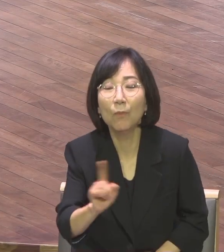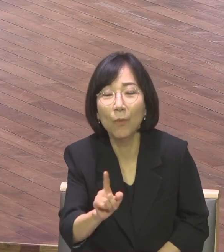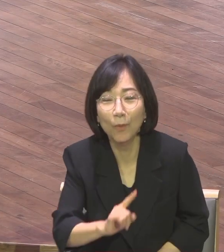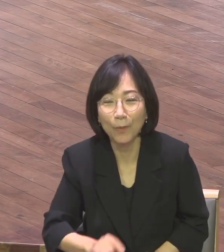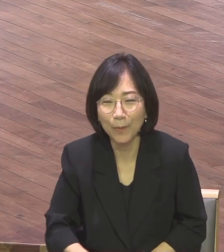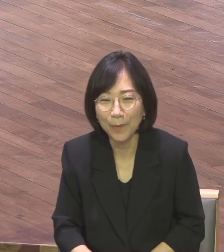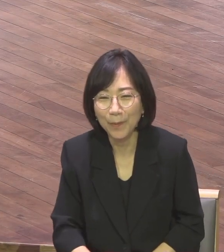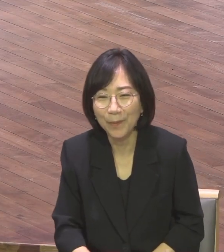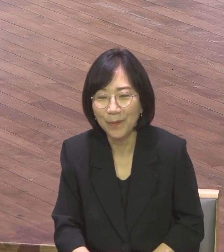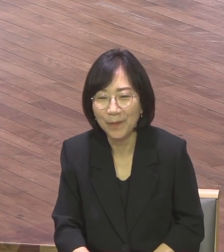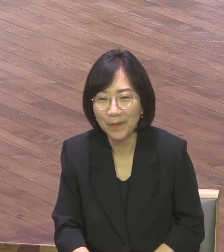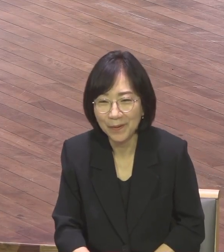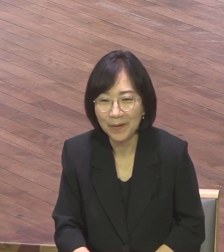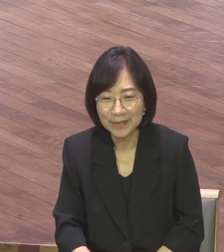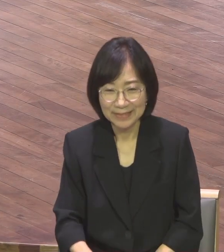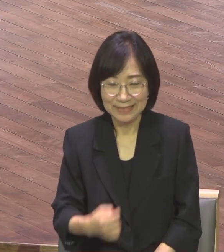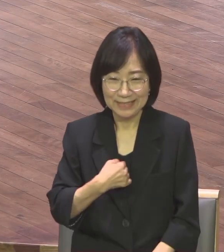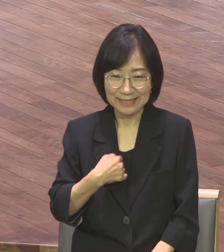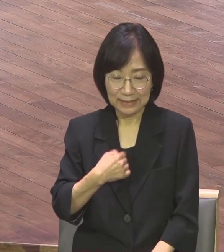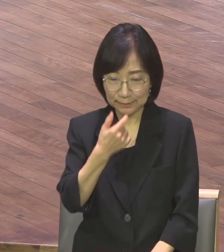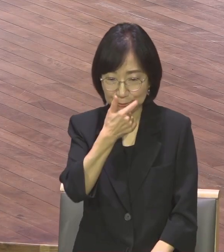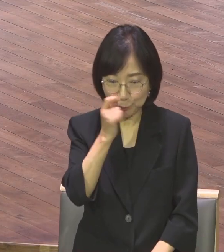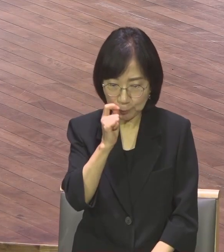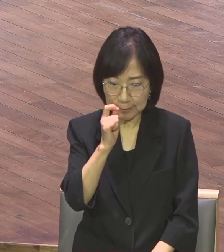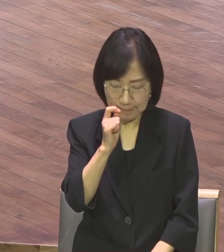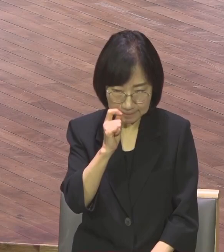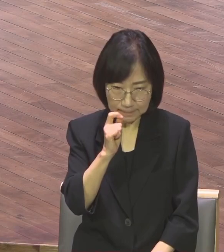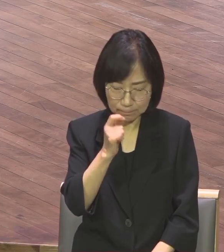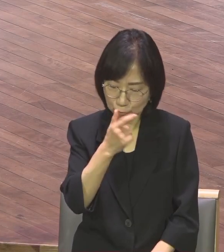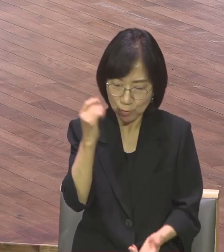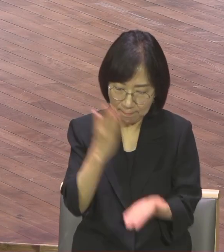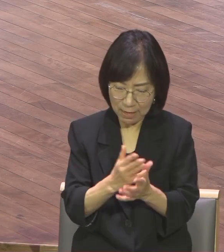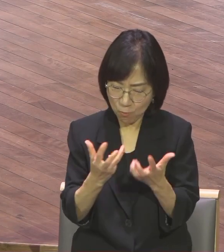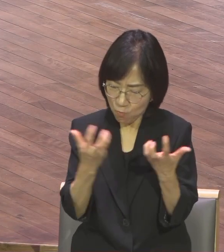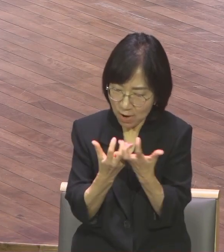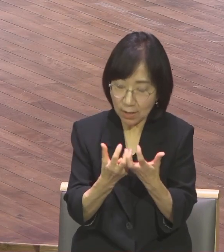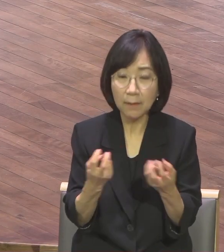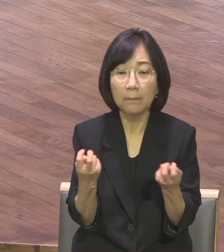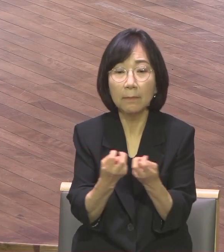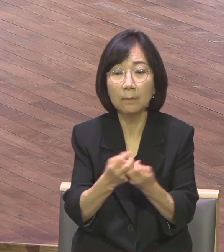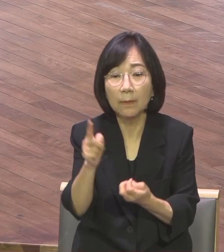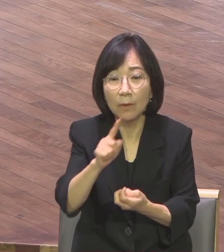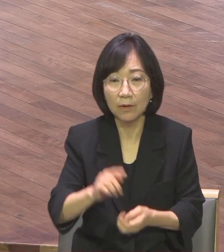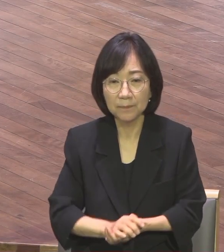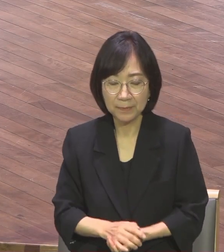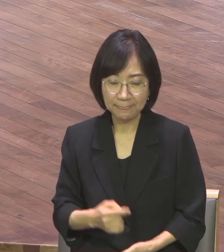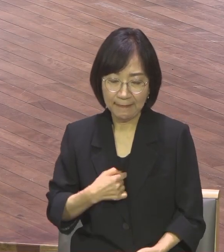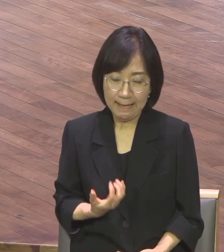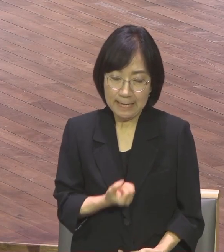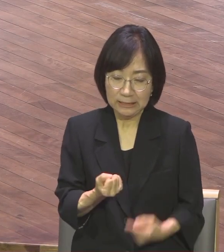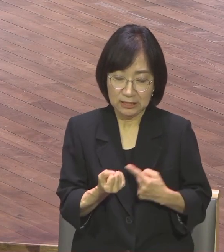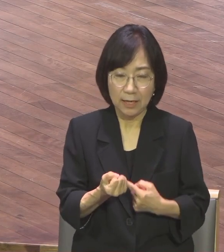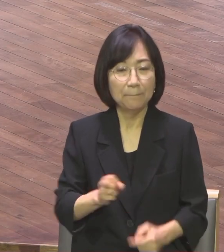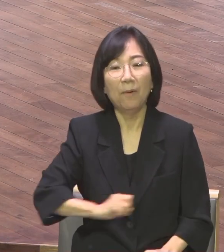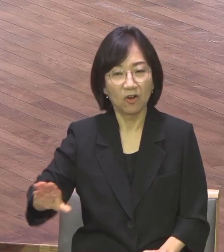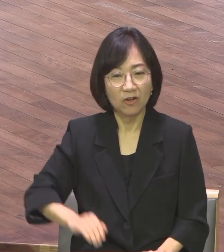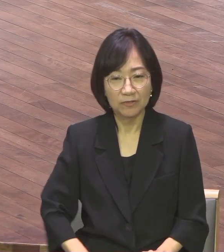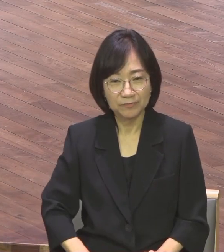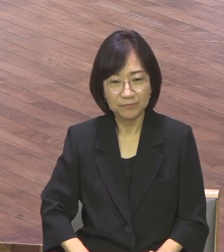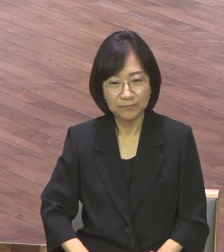한 가지 부족한 것을 채우는 방법은 다른 데는 것이 아니에요. 그 붙잡고 있는 우상을 내려놓는